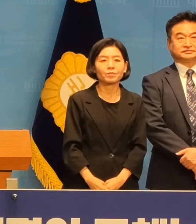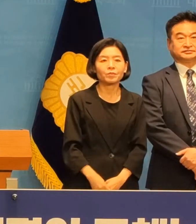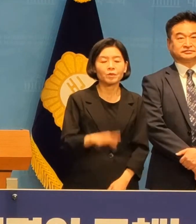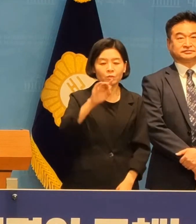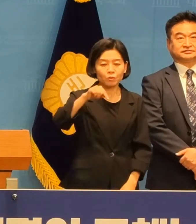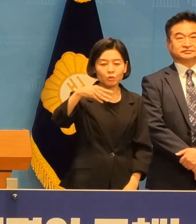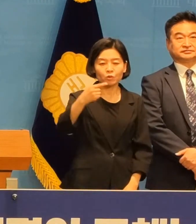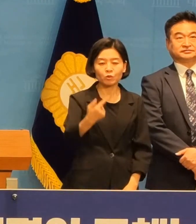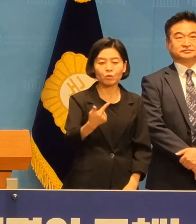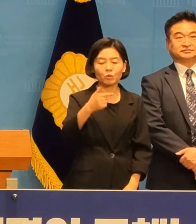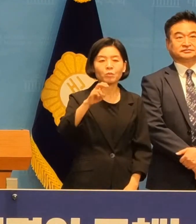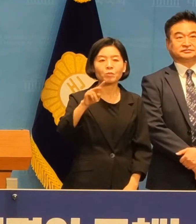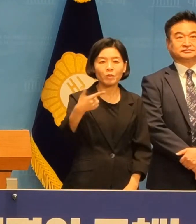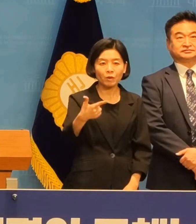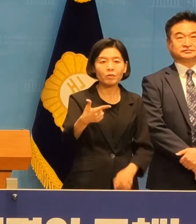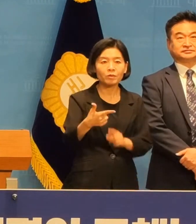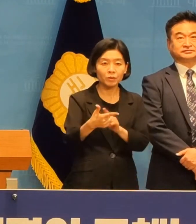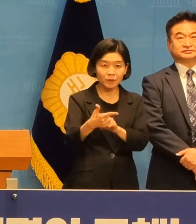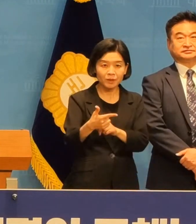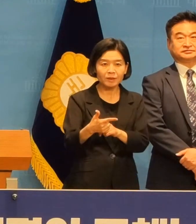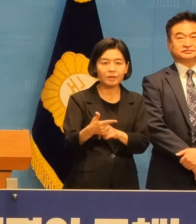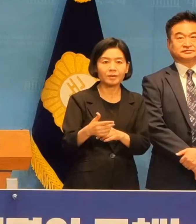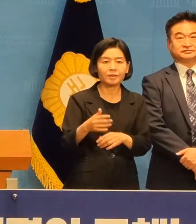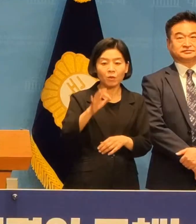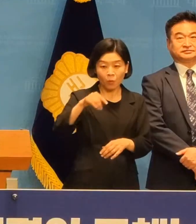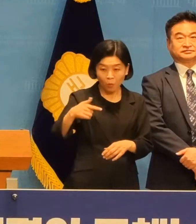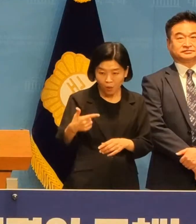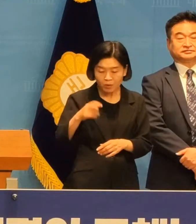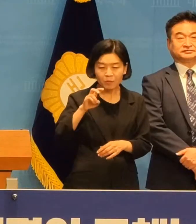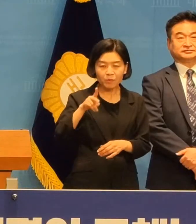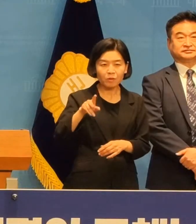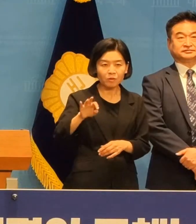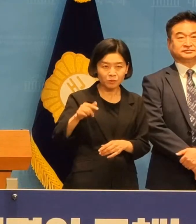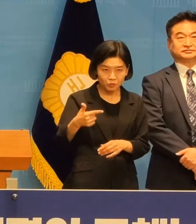불온면 주민자치위원장 원형균님,